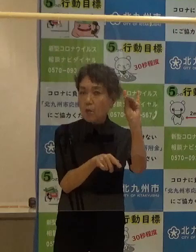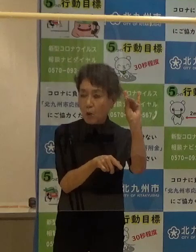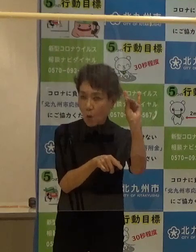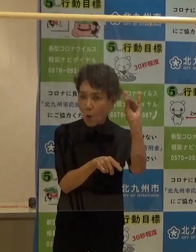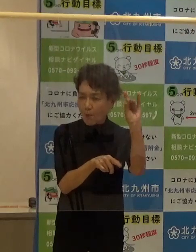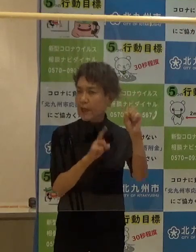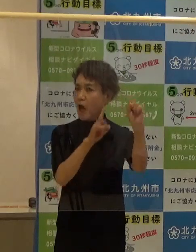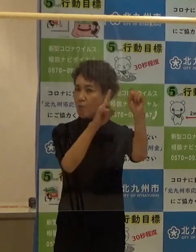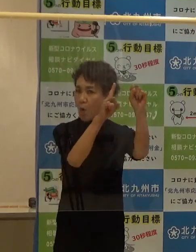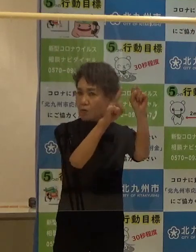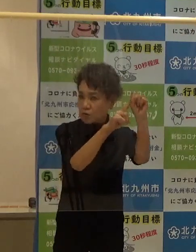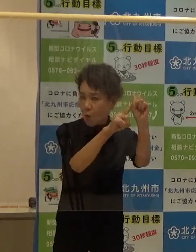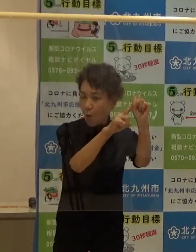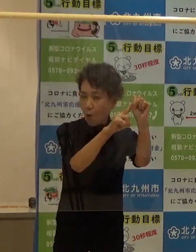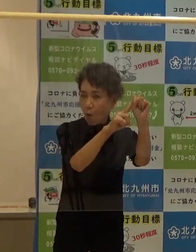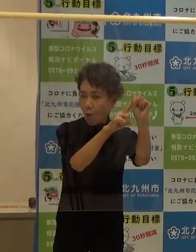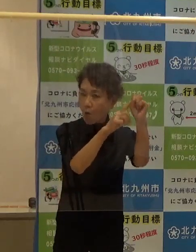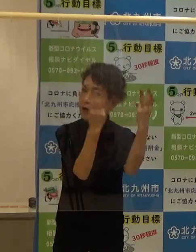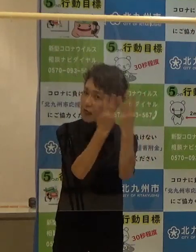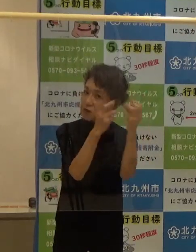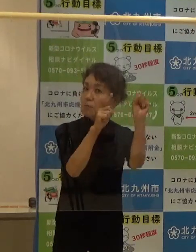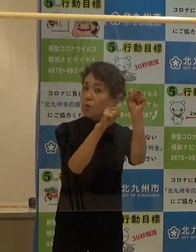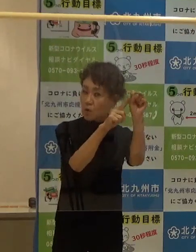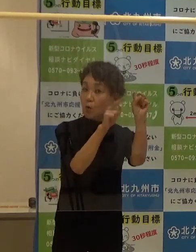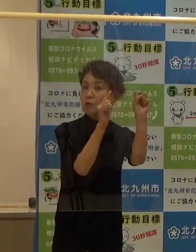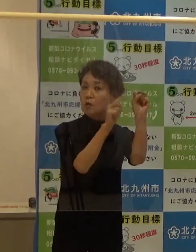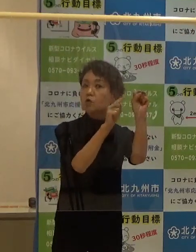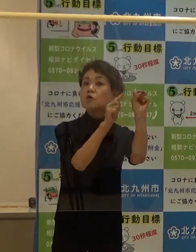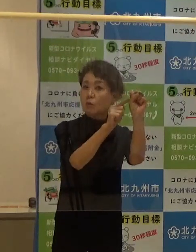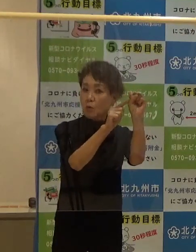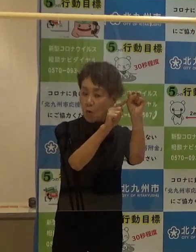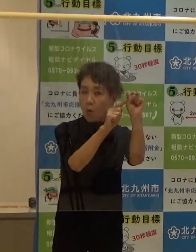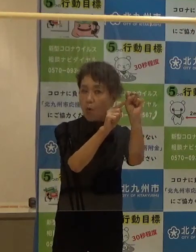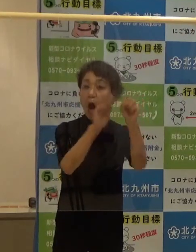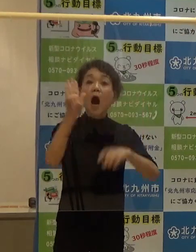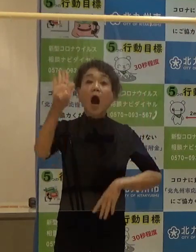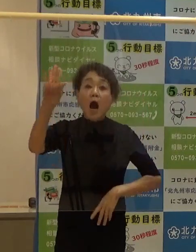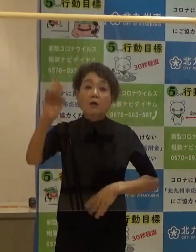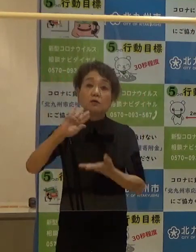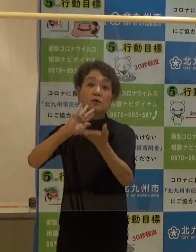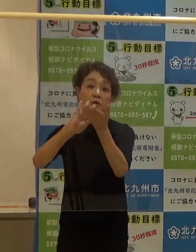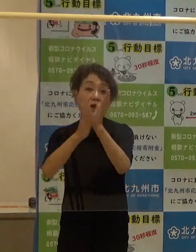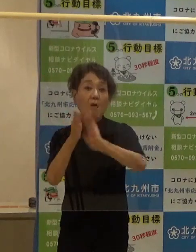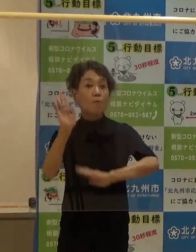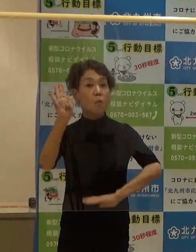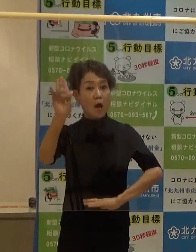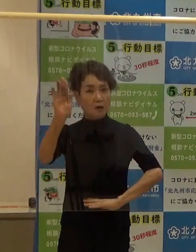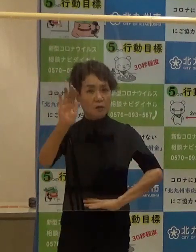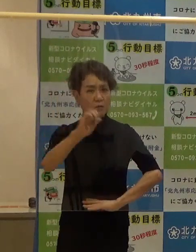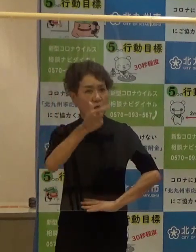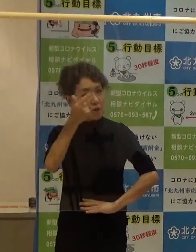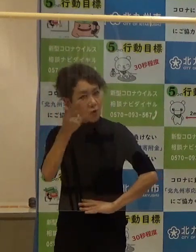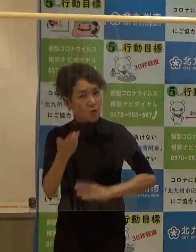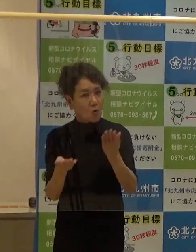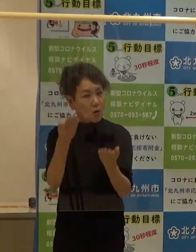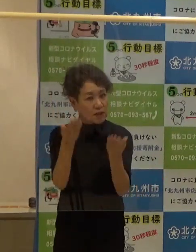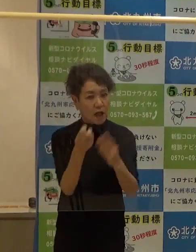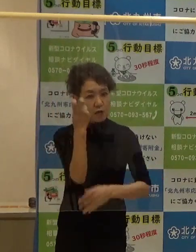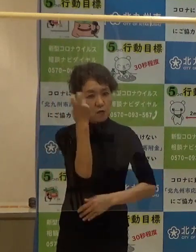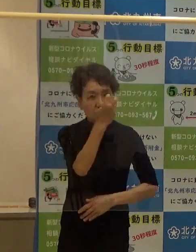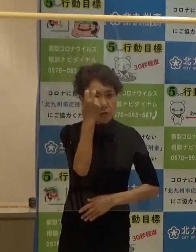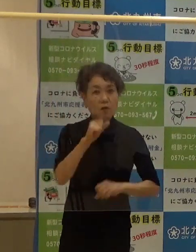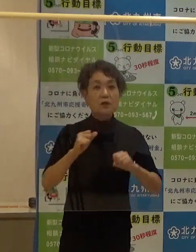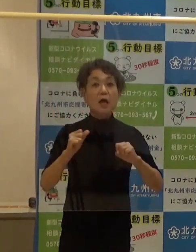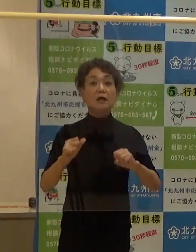目標、指標というんでしょうか、そういうものを持っているところもありますので、いろいろと比較調査はしてみ